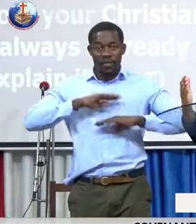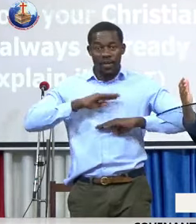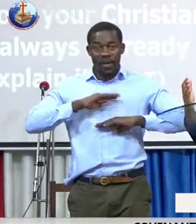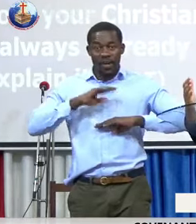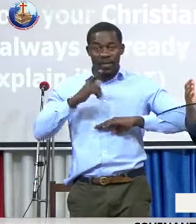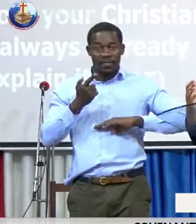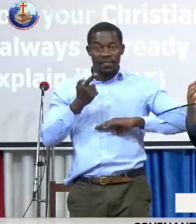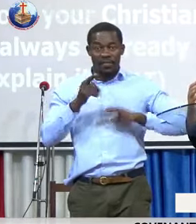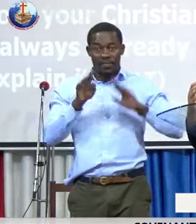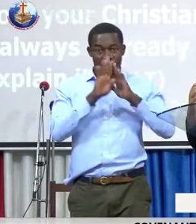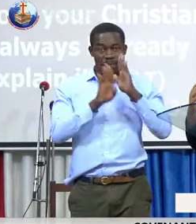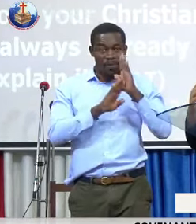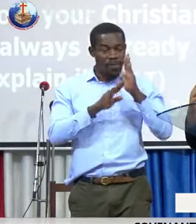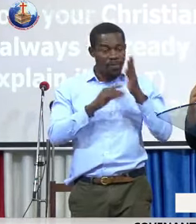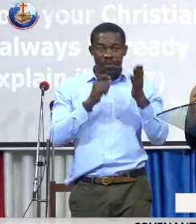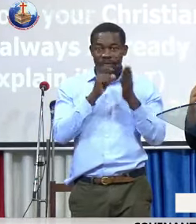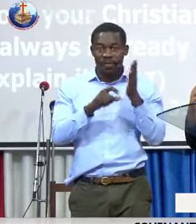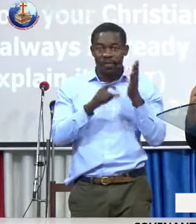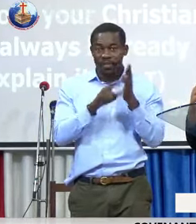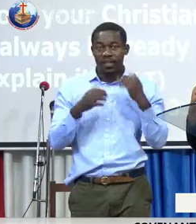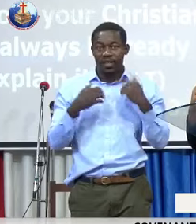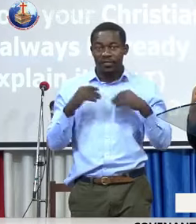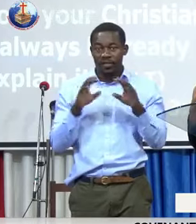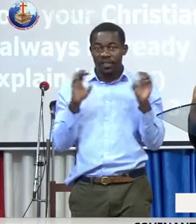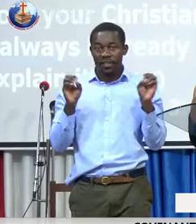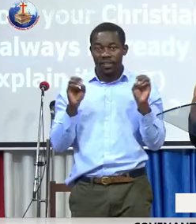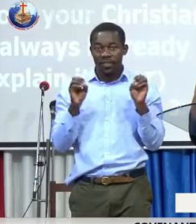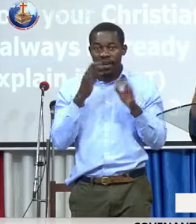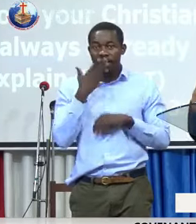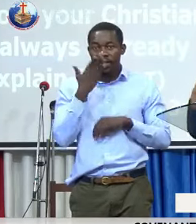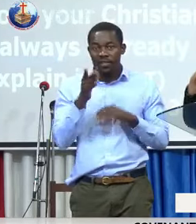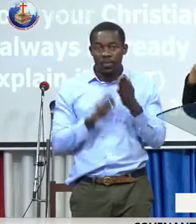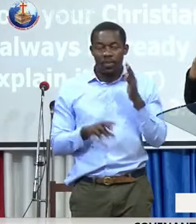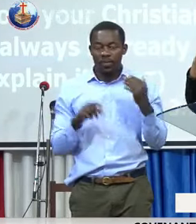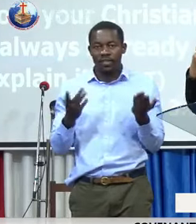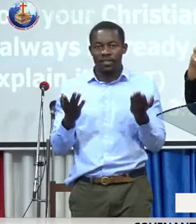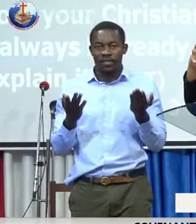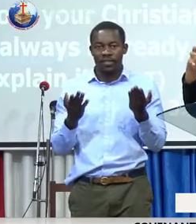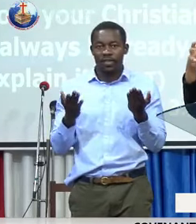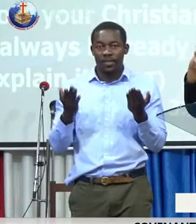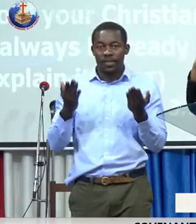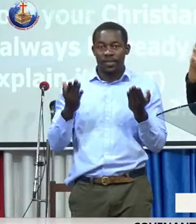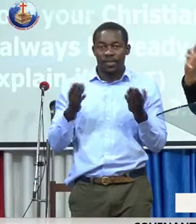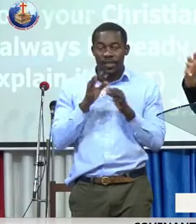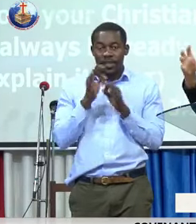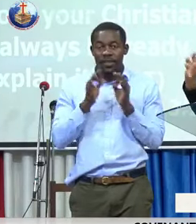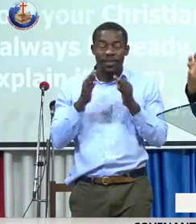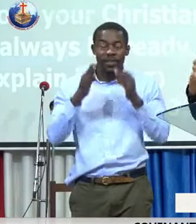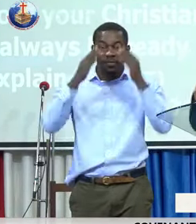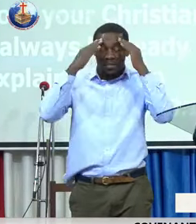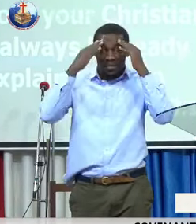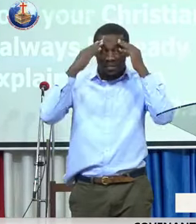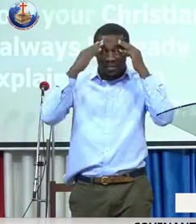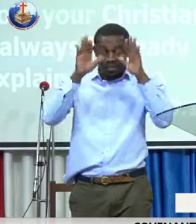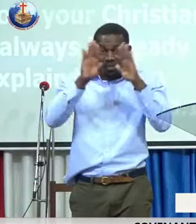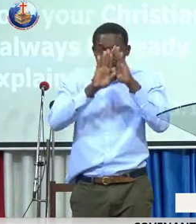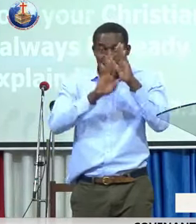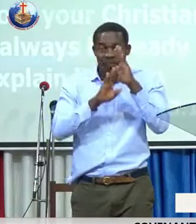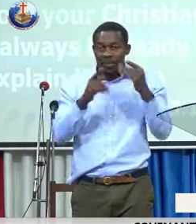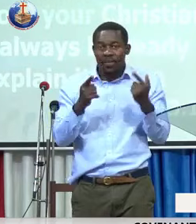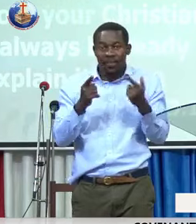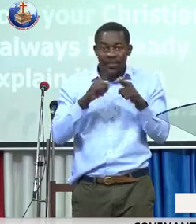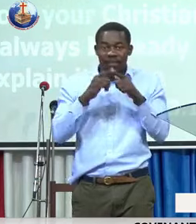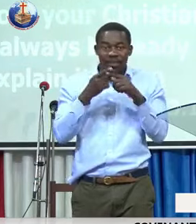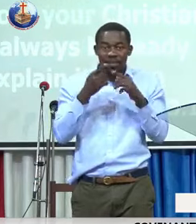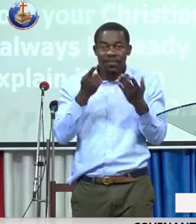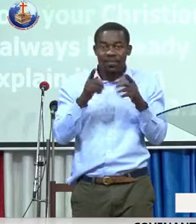enough with scripture, lakini kama hatujajitia uwezo na maandiko, we cannot satisfy their curiosity. Hatuwezi tukaridhisha